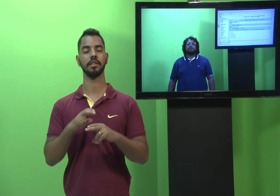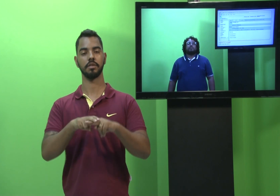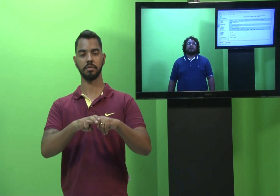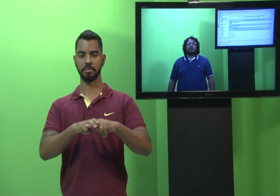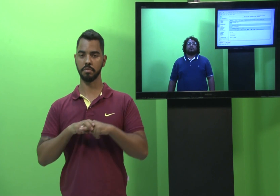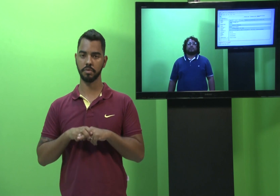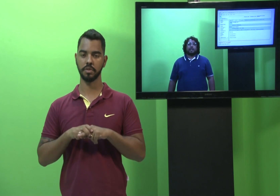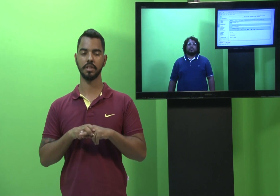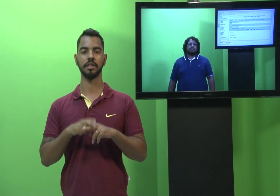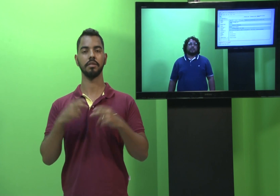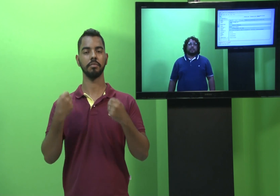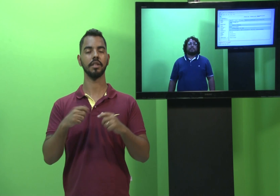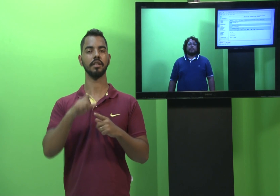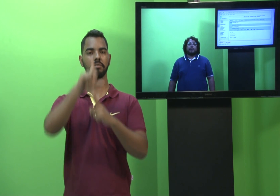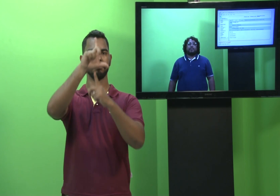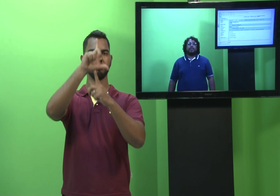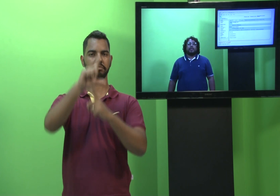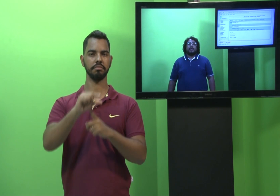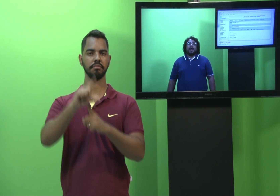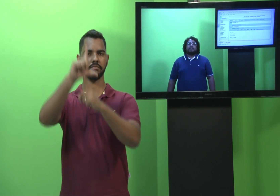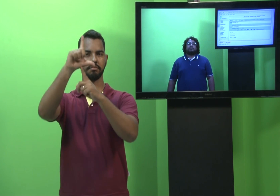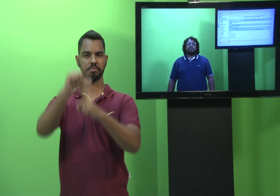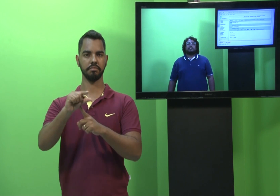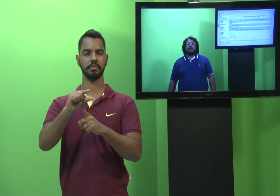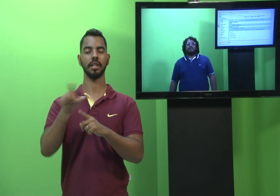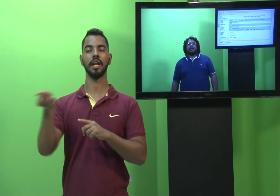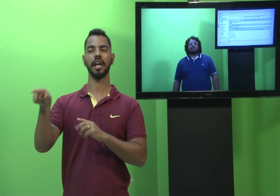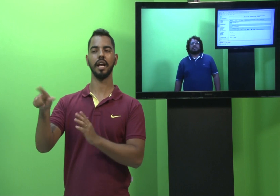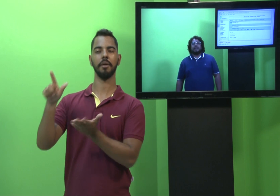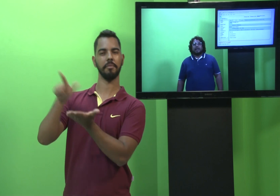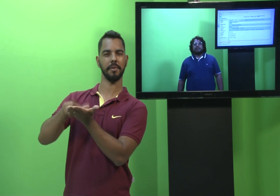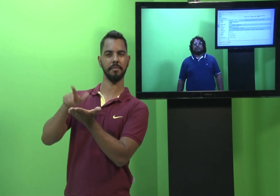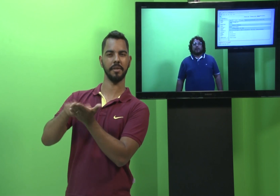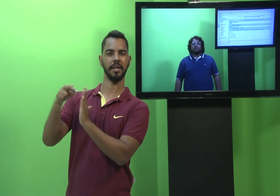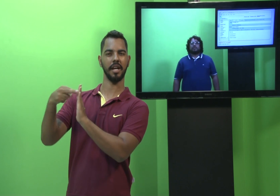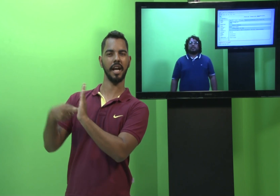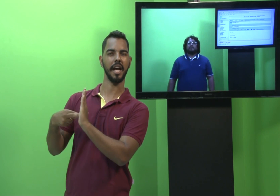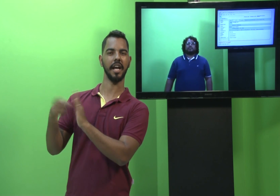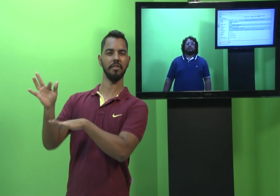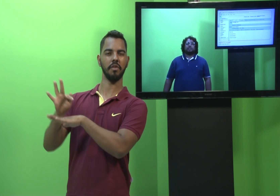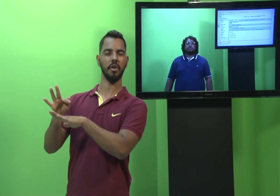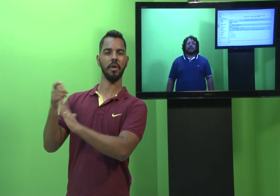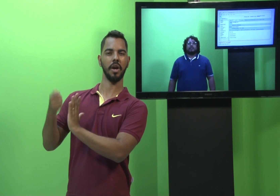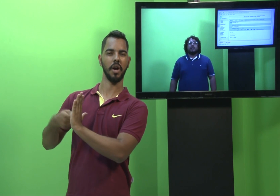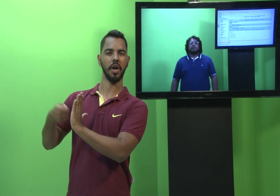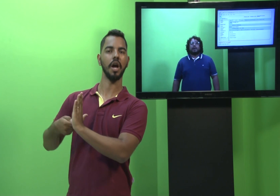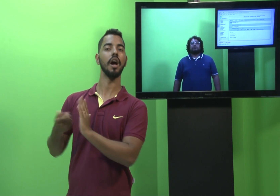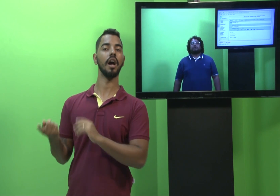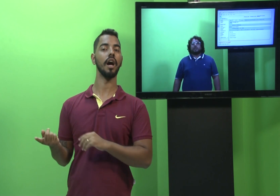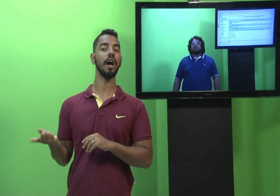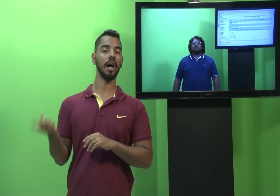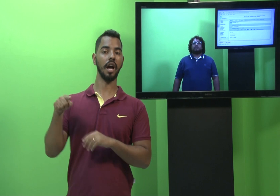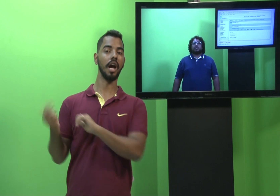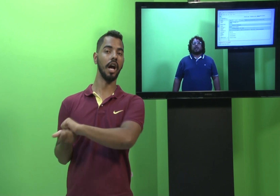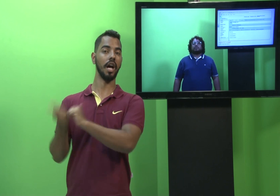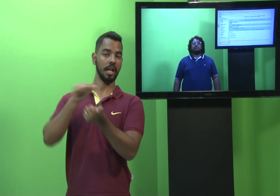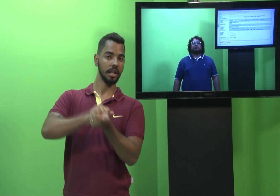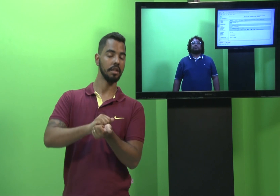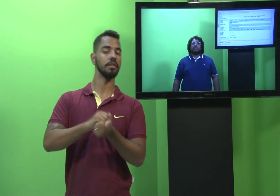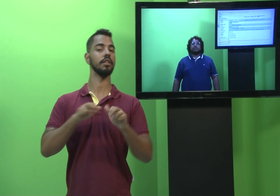mesmo padrão de texto escrito em papel. As frases grafadas em letra maiúscula devem ser utilizadas para os títulos de indicação de